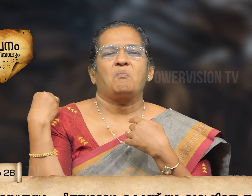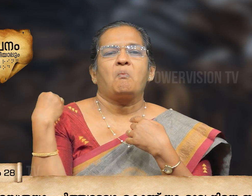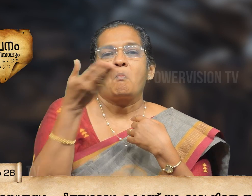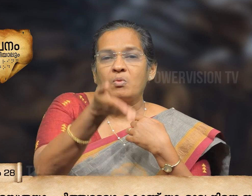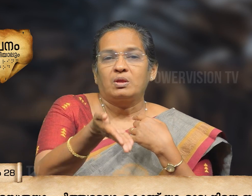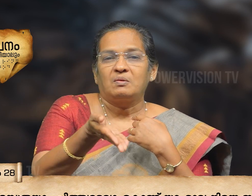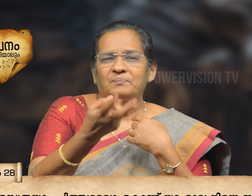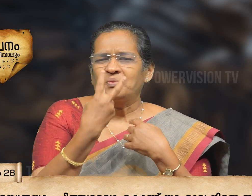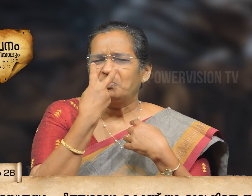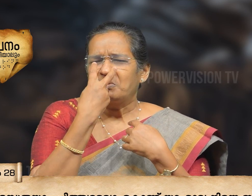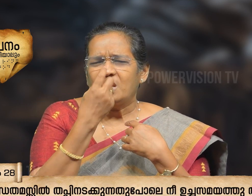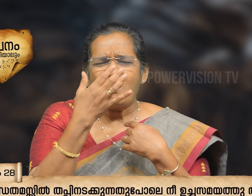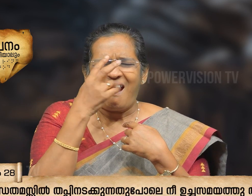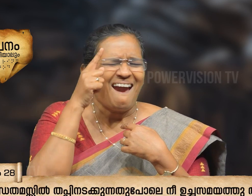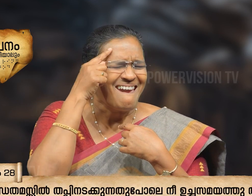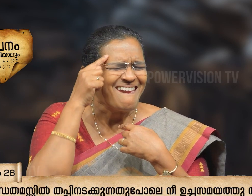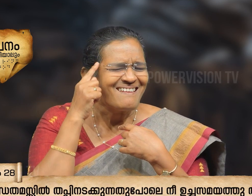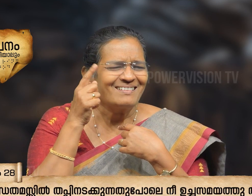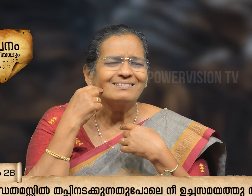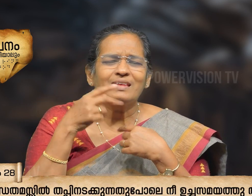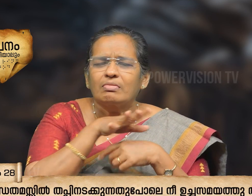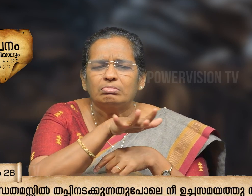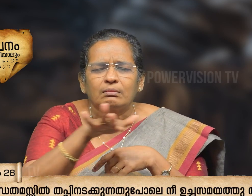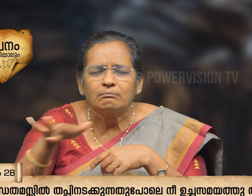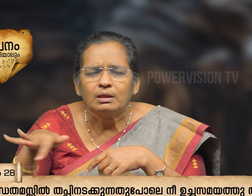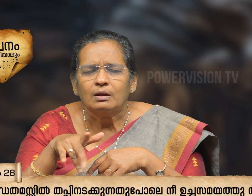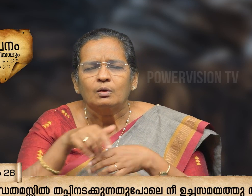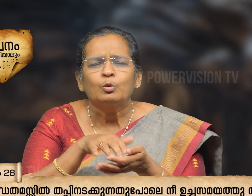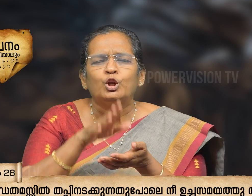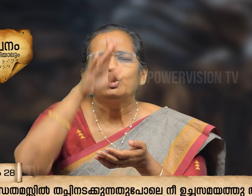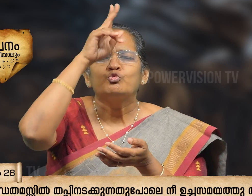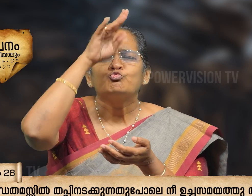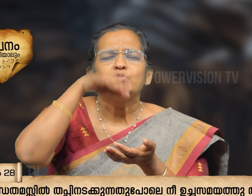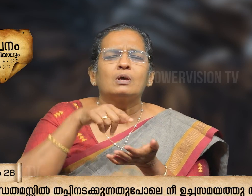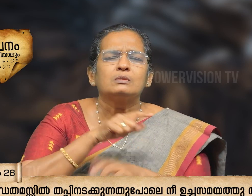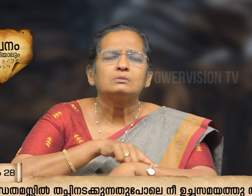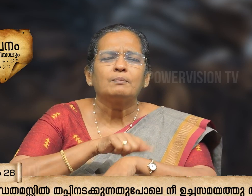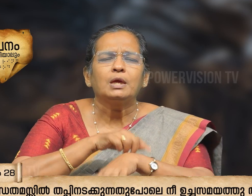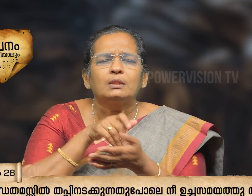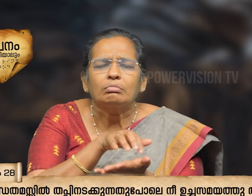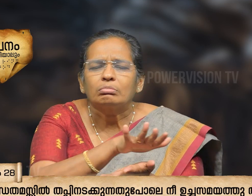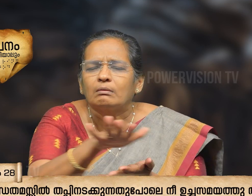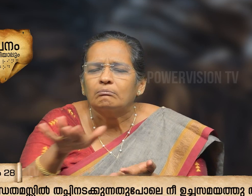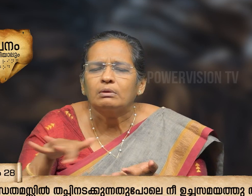നിന്നെ ബാധിക്കും. കുരുടൻ അന്ധതമസിൽ തപ്പി നടക്കുന്നതുപോലെ നീ ഉച്ചസമയത്ത് തപ്പി നടക്കും.